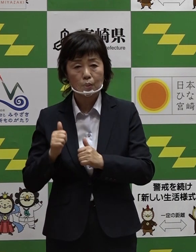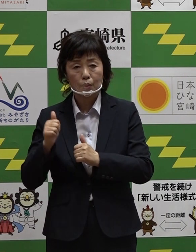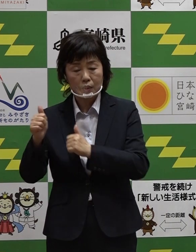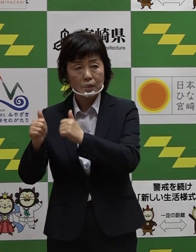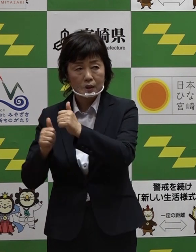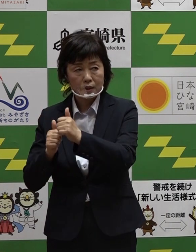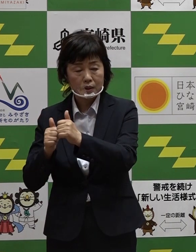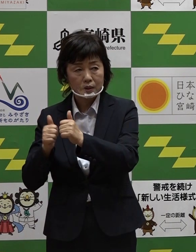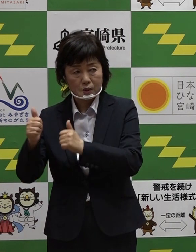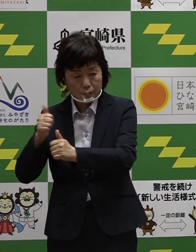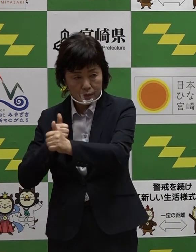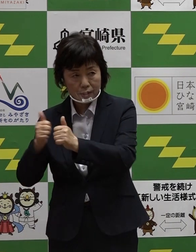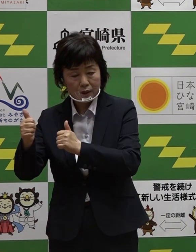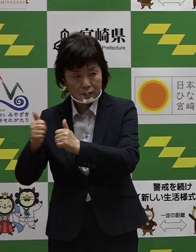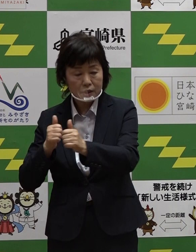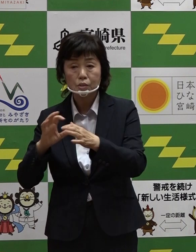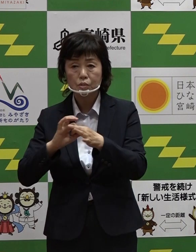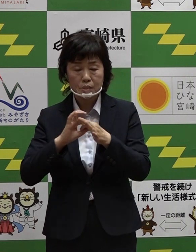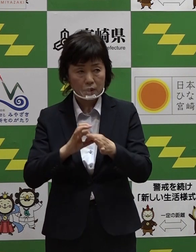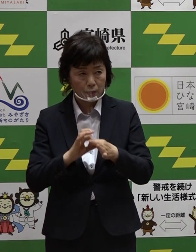往来に関しては、要するに、